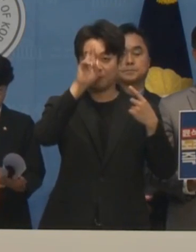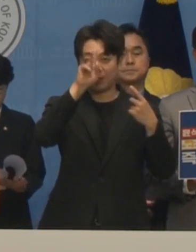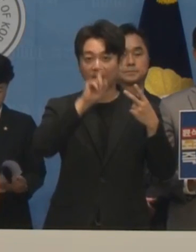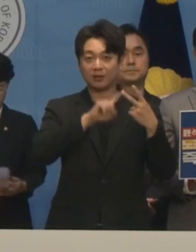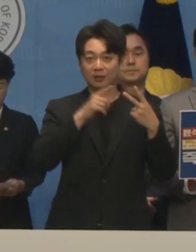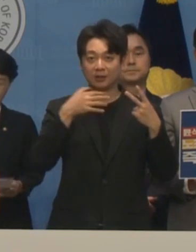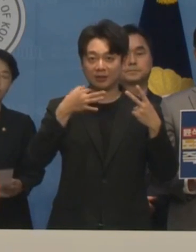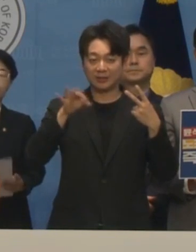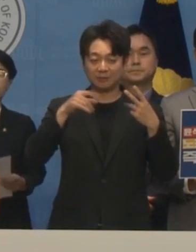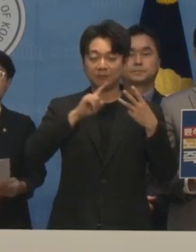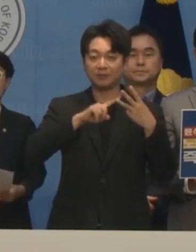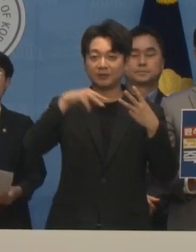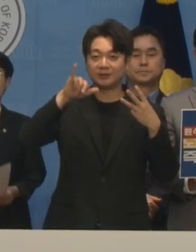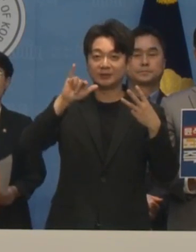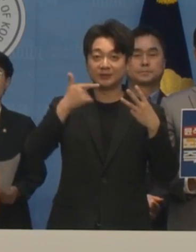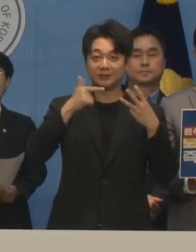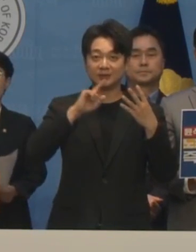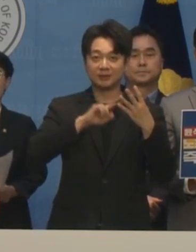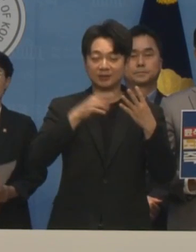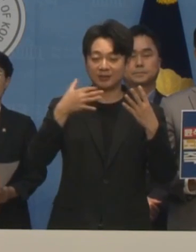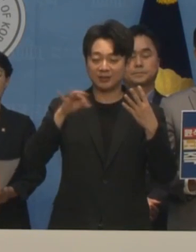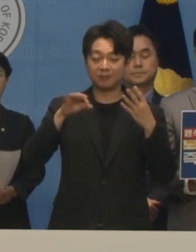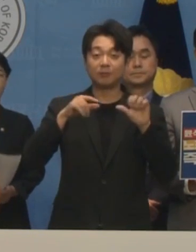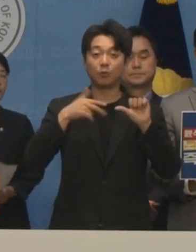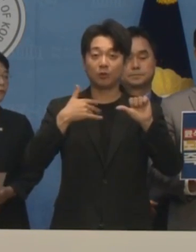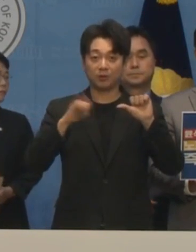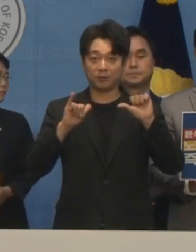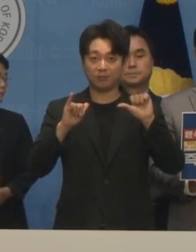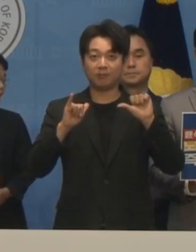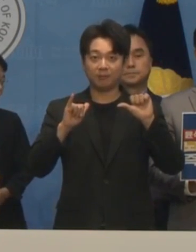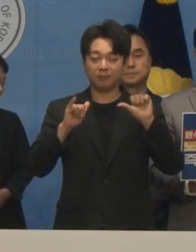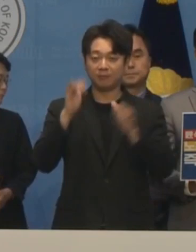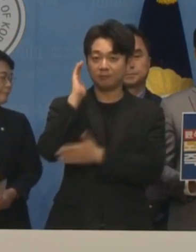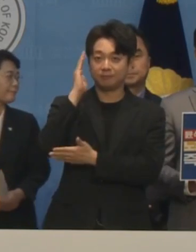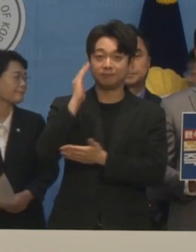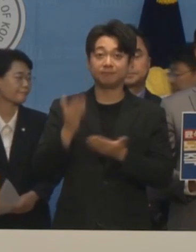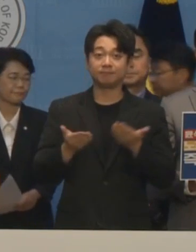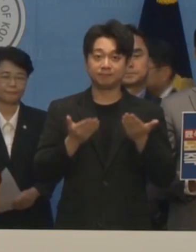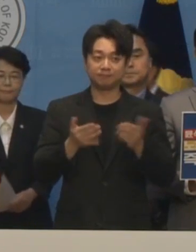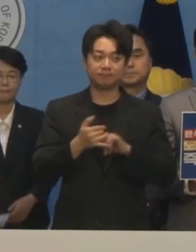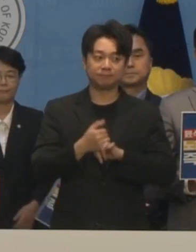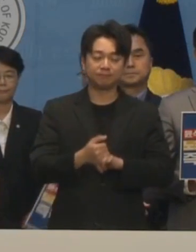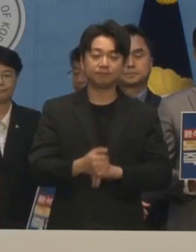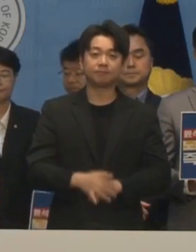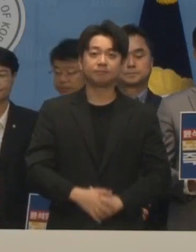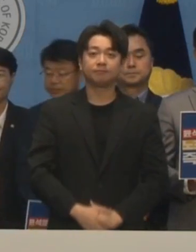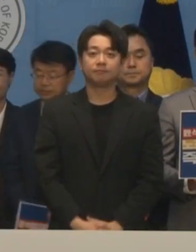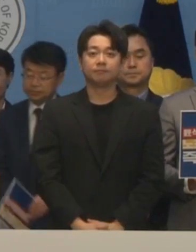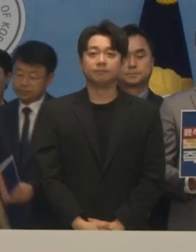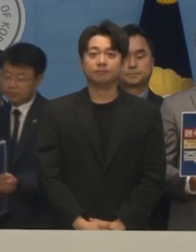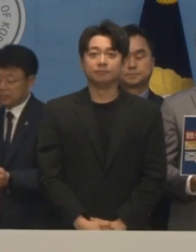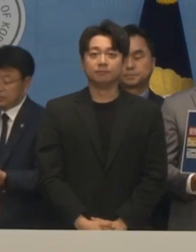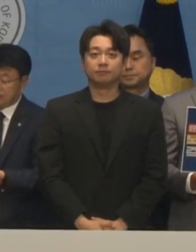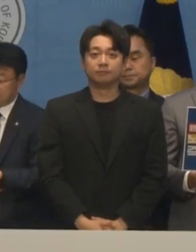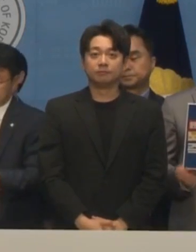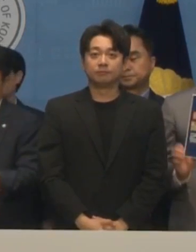의원님, 신장식 의원님, 김종민 의원님께서 이어서 낭독해 주시겠습니다. 부탁드리겠습니다.